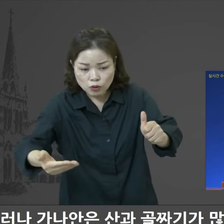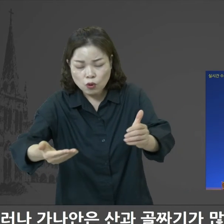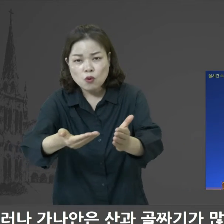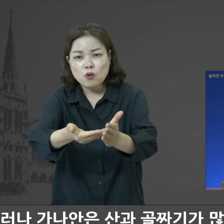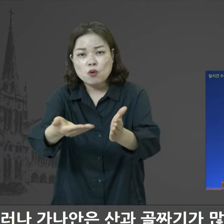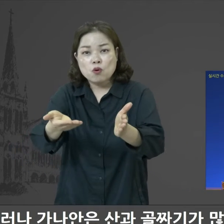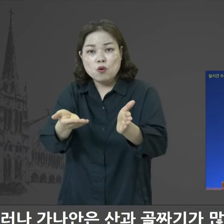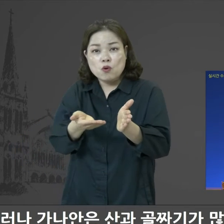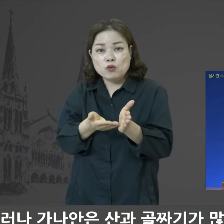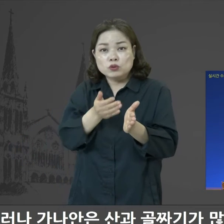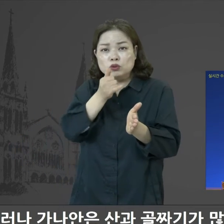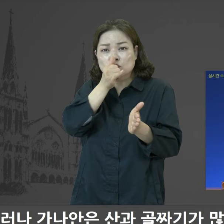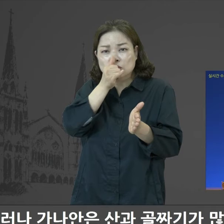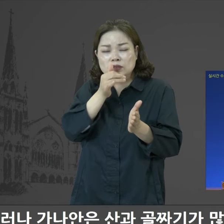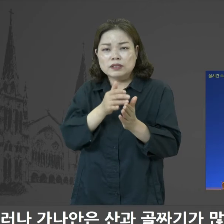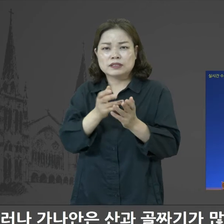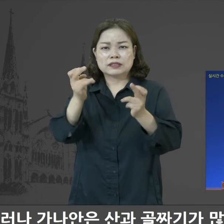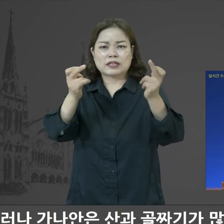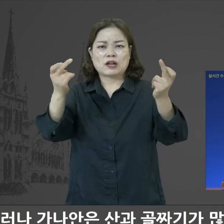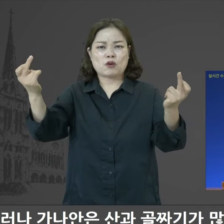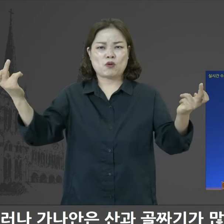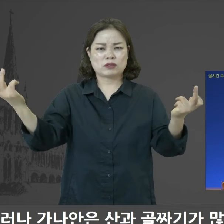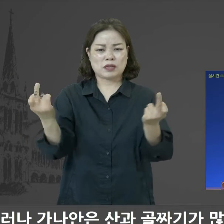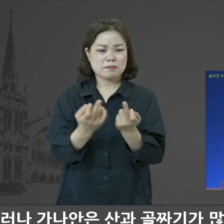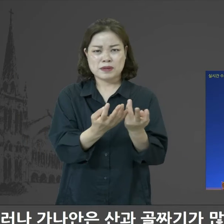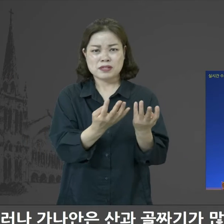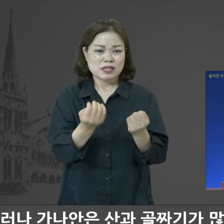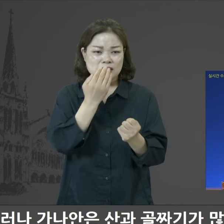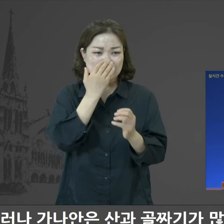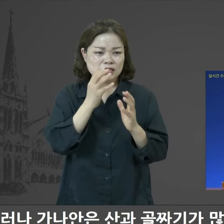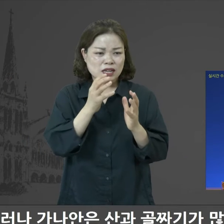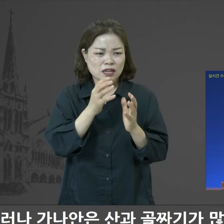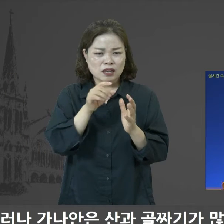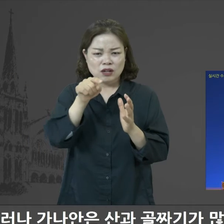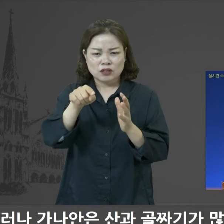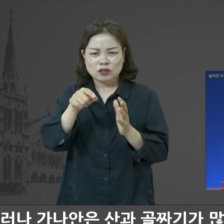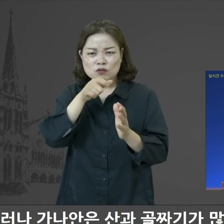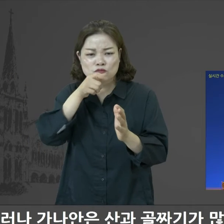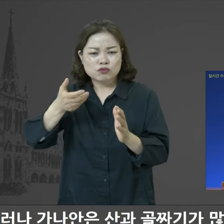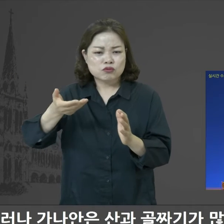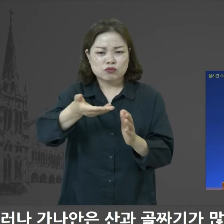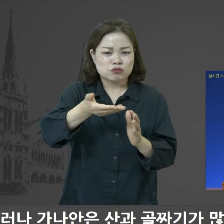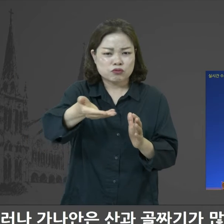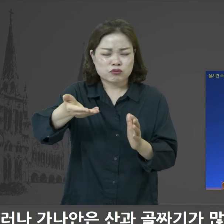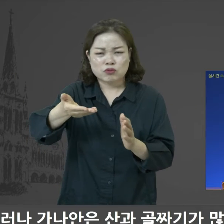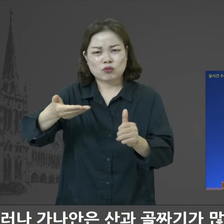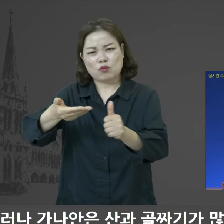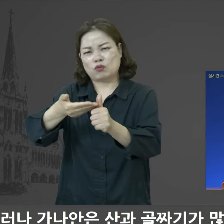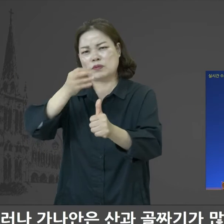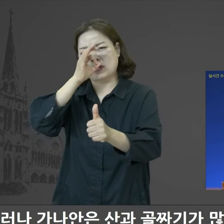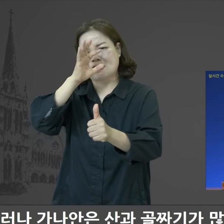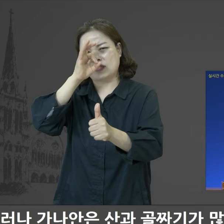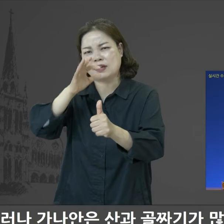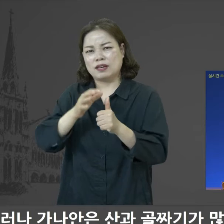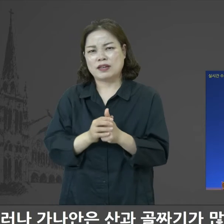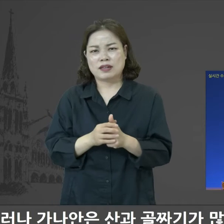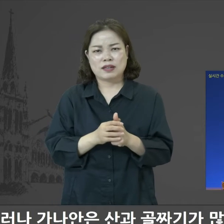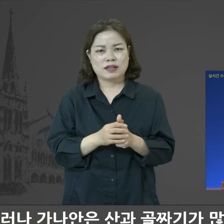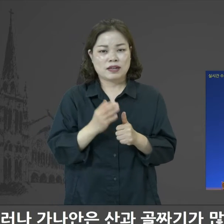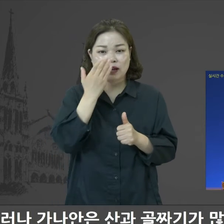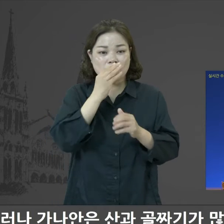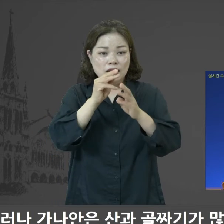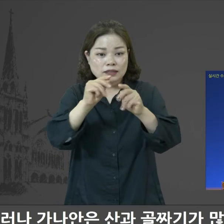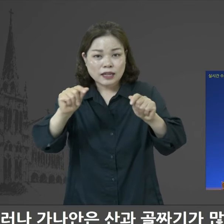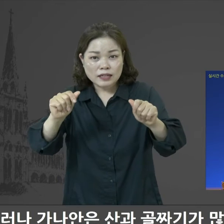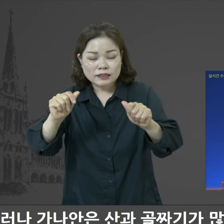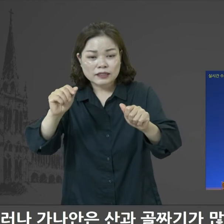있습니다. 하지만 워낙 산과 골짜기가 많아서 이스라엘 구석구석에 물을 흘려 보내줄 수 없다는 것입니다. 그래서 가나안 땅이 물을